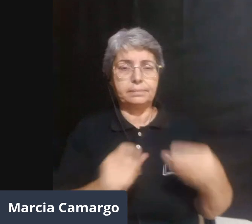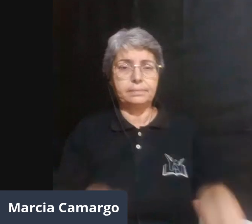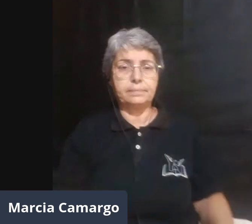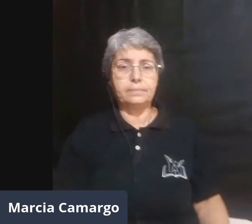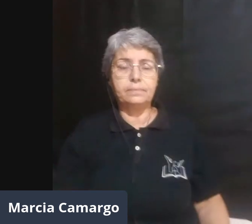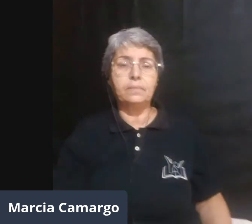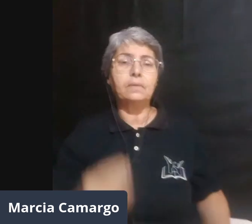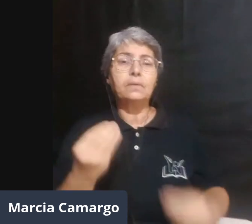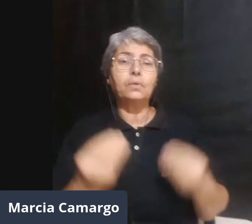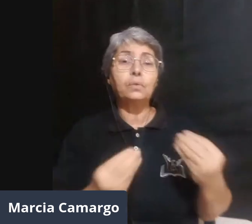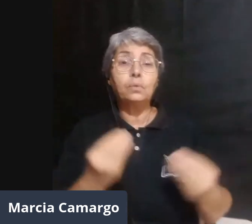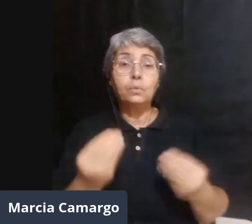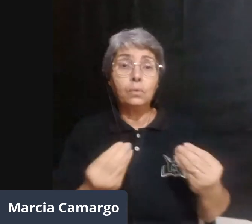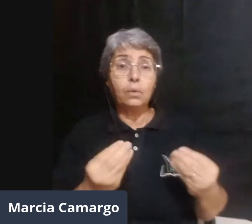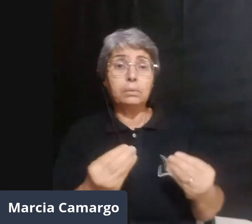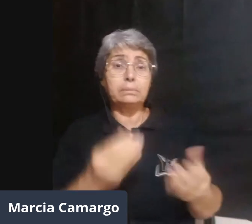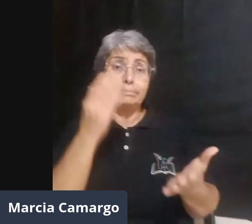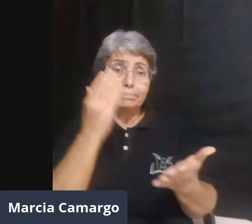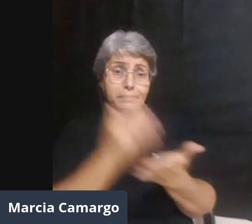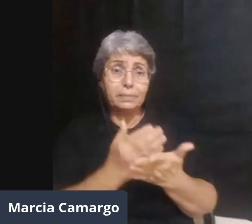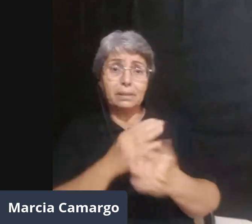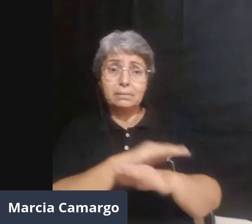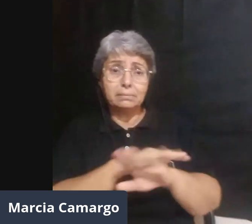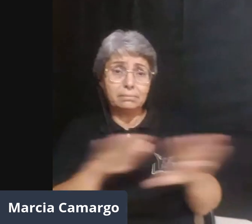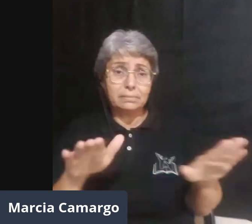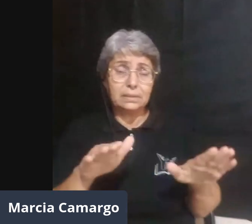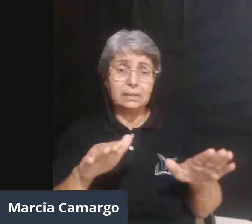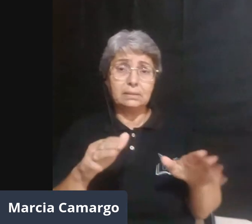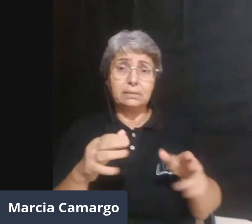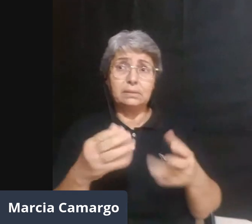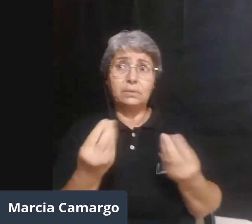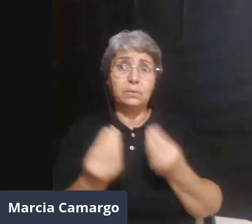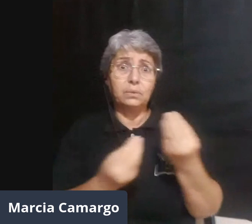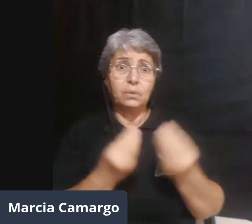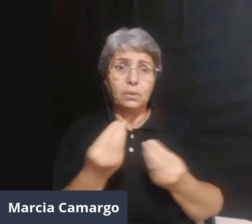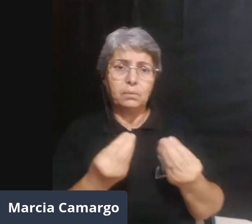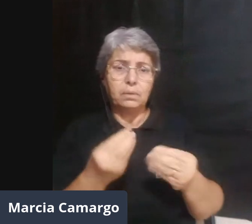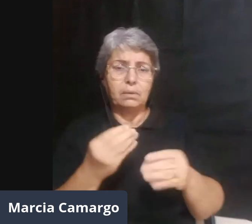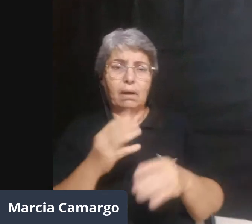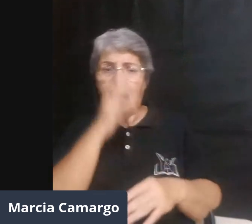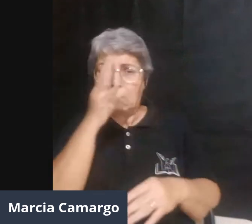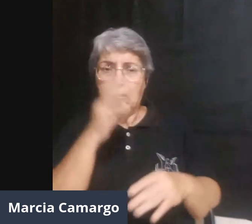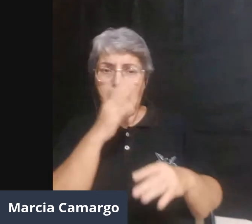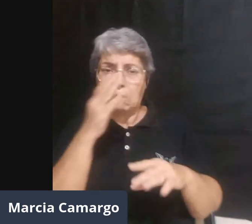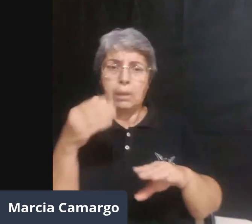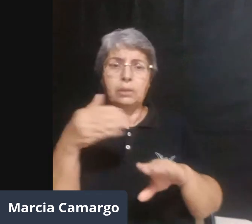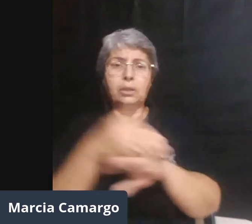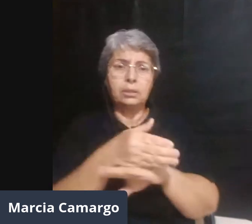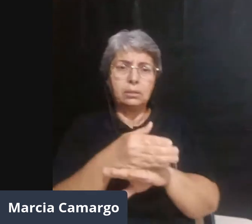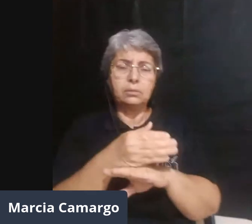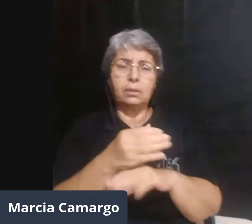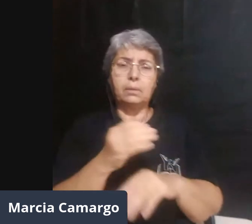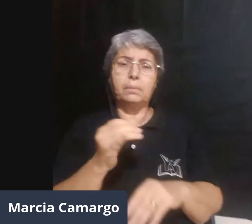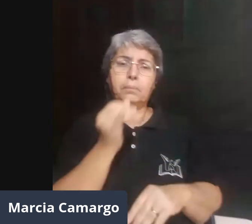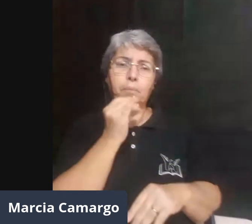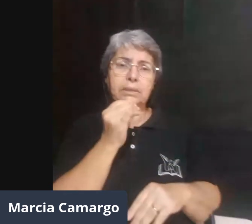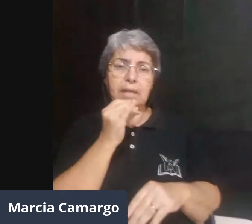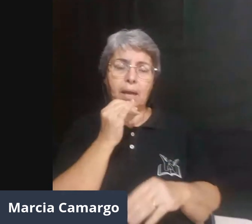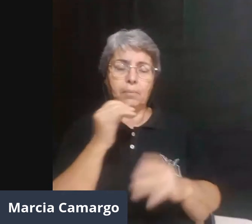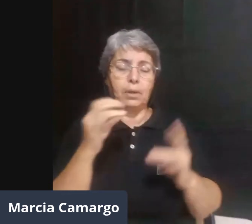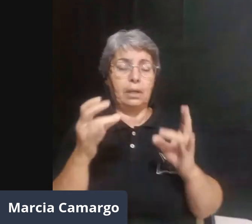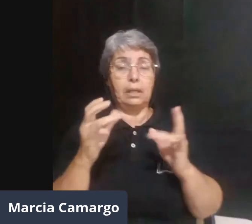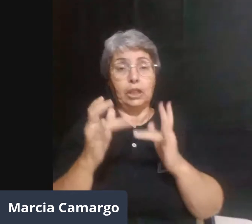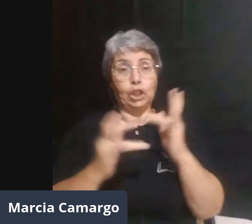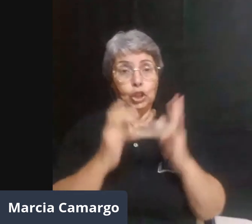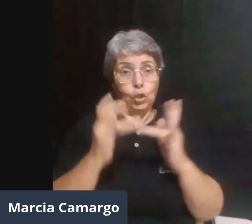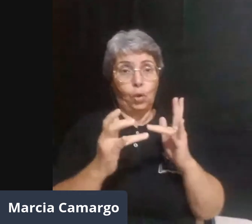como nos livrarmos de uma relação ilícita? Porque um intruso numa relação a 2 é adultério. Como